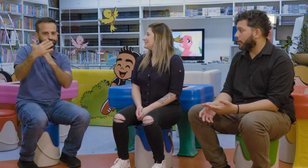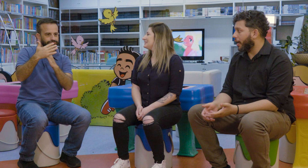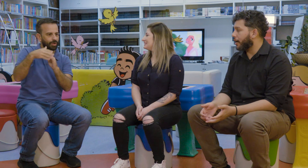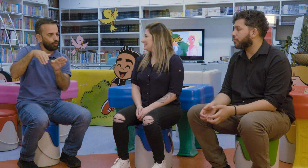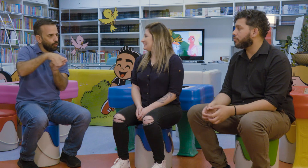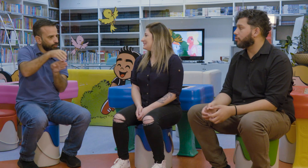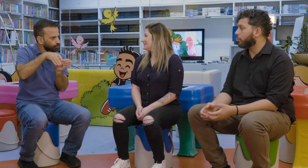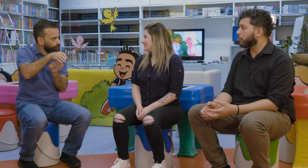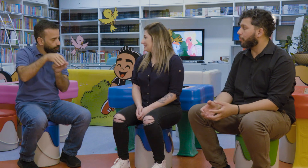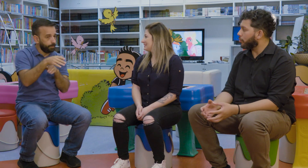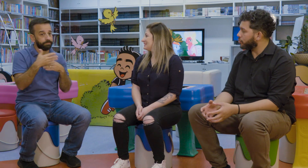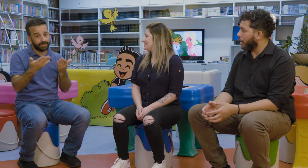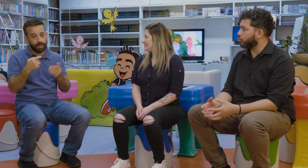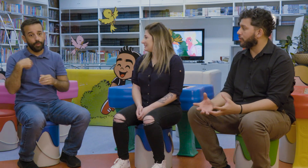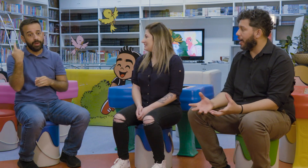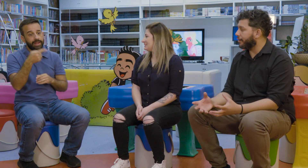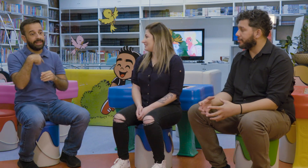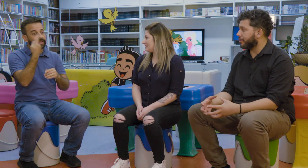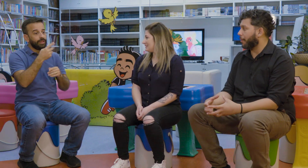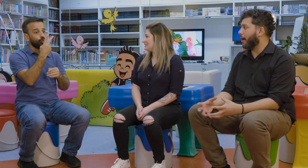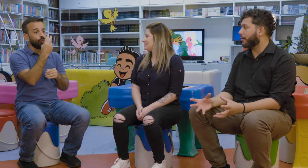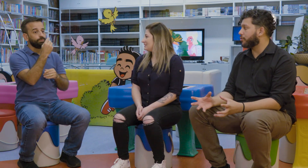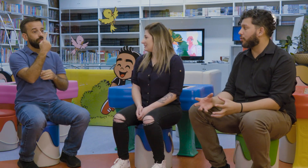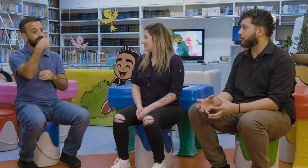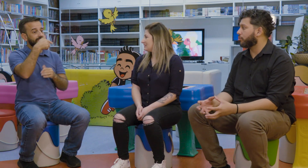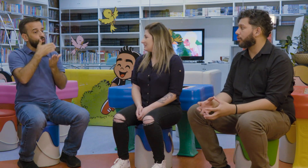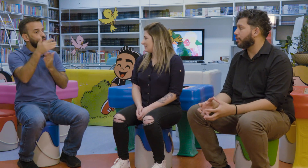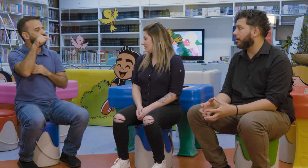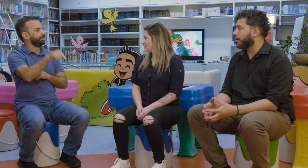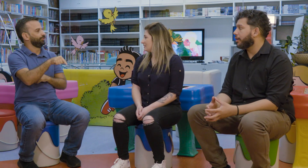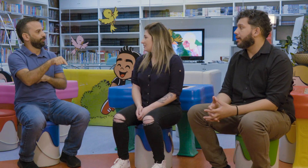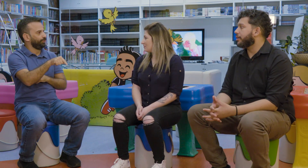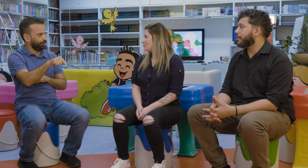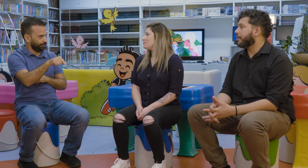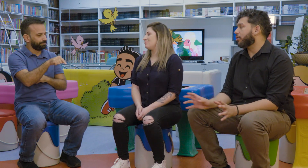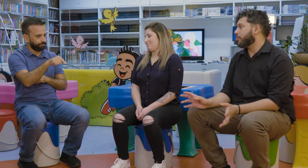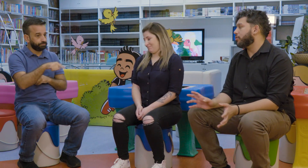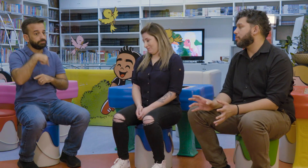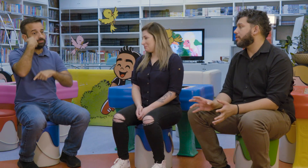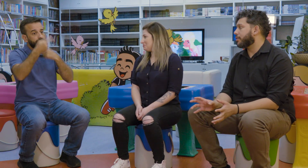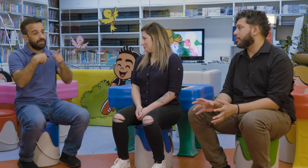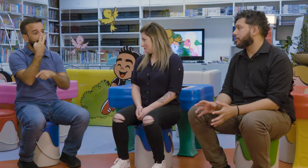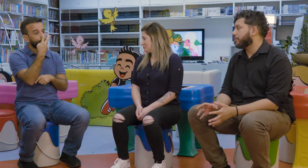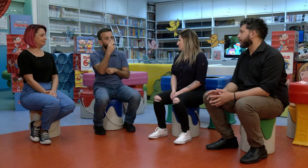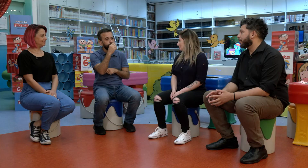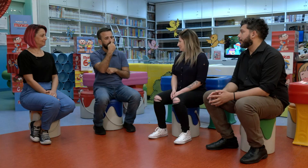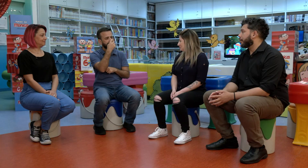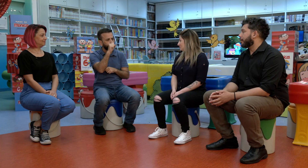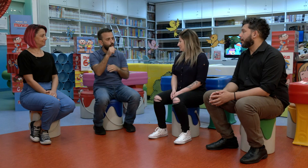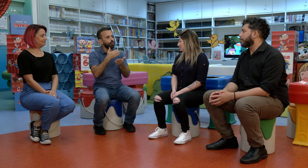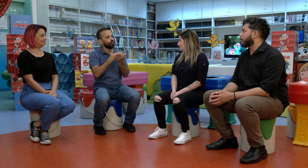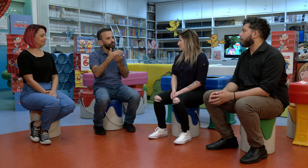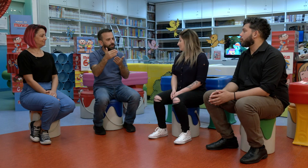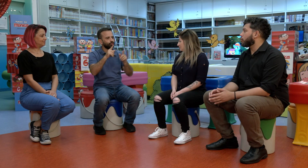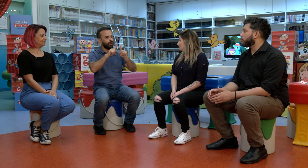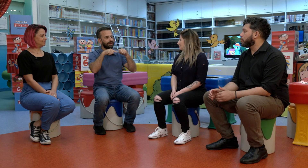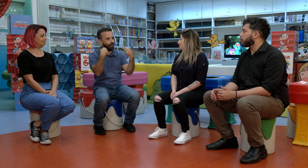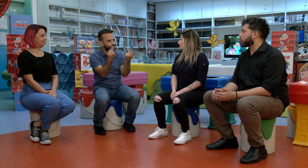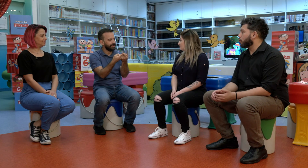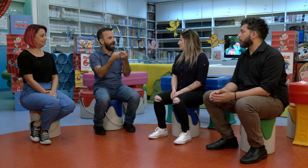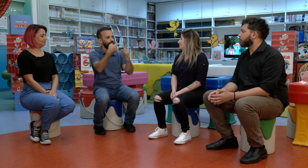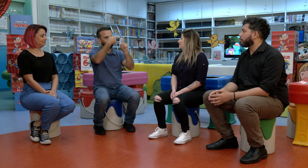os funcionários, todo mundo pôde ajudar nesse trabalho de consultoria, e ele começou em 2017. E aí depois,